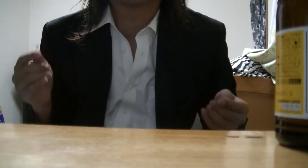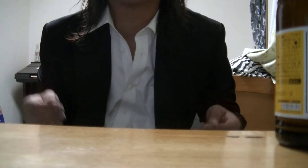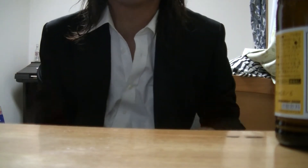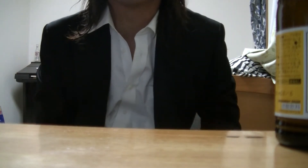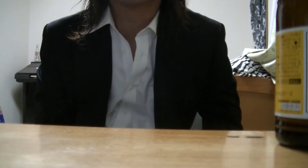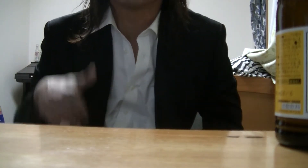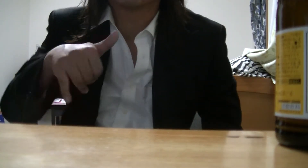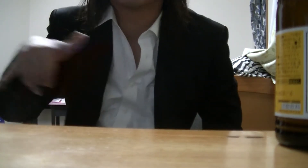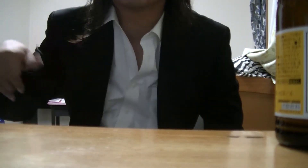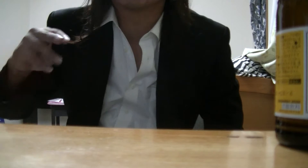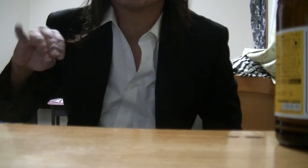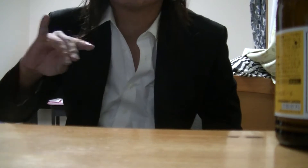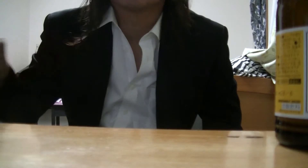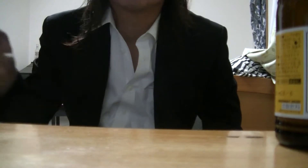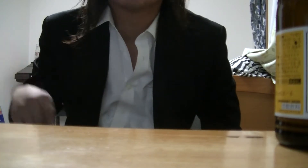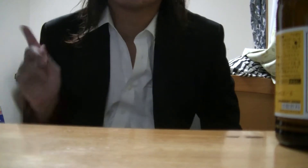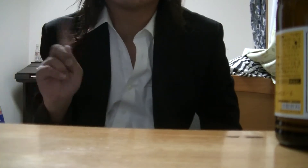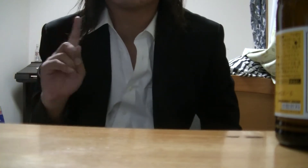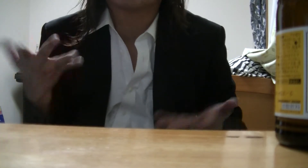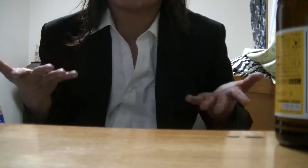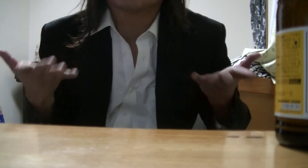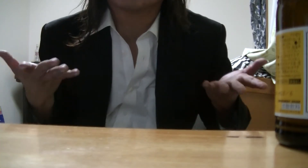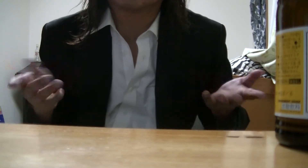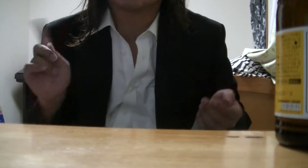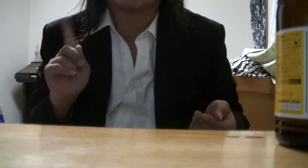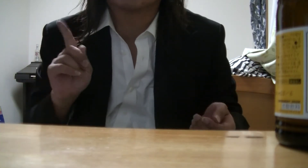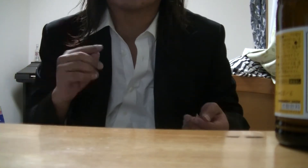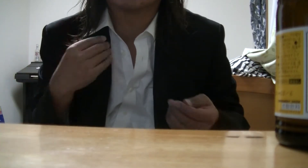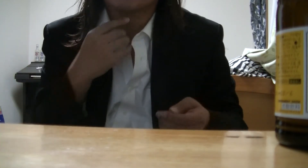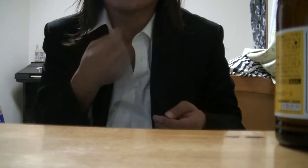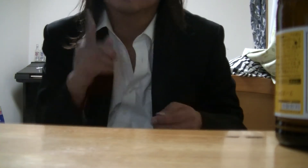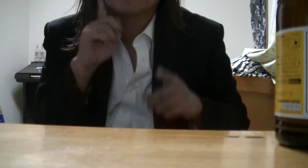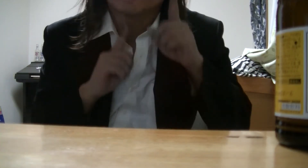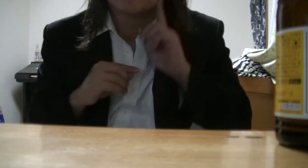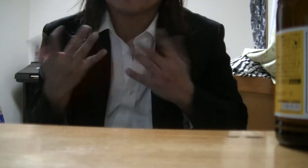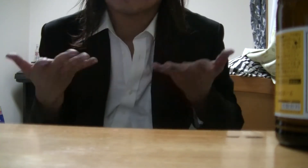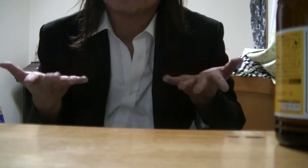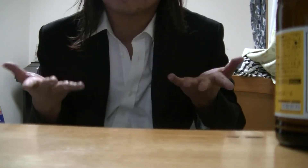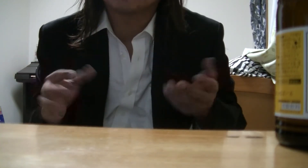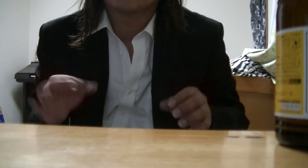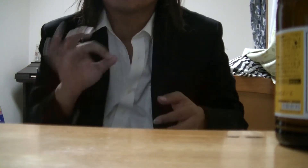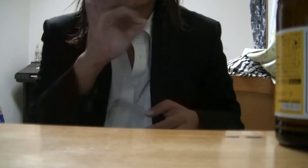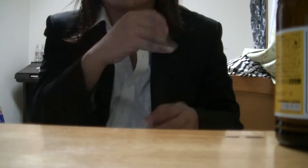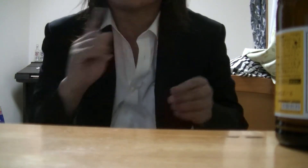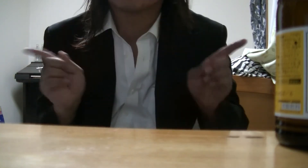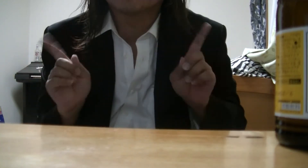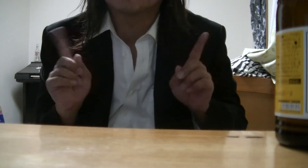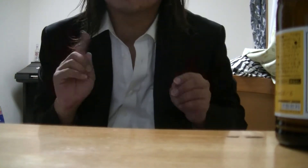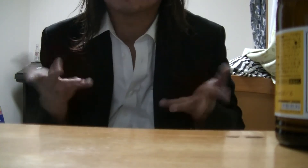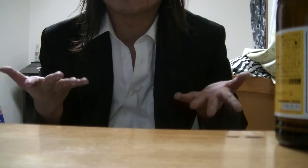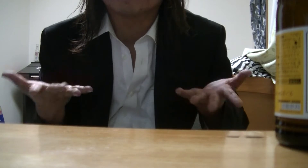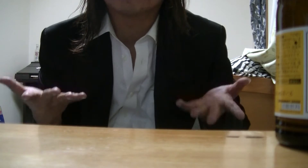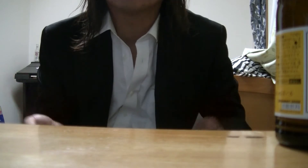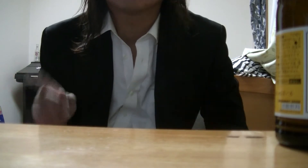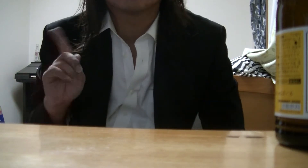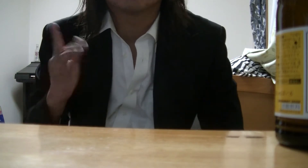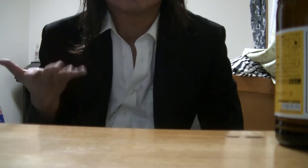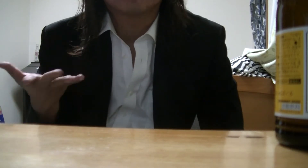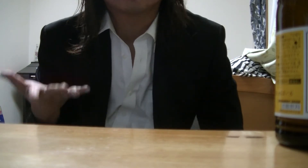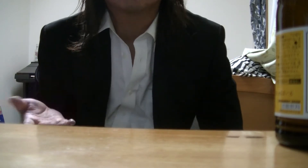倫したことってあなたが情報入手したらあなたのなんか生活が潤ったりしますか？事業の発展につながったりしますか？子供の教育に影響ありますか？全くないですよね。